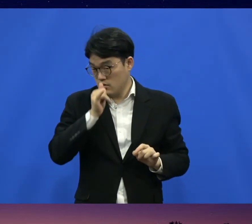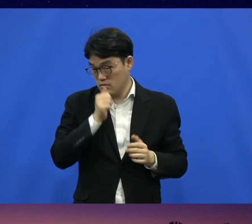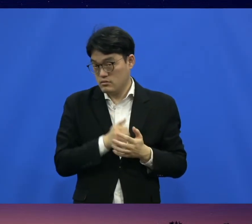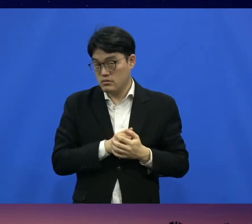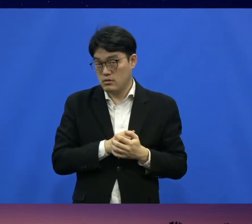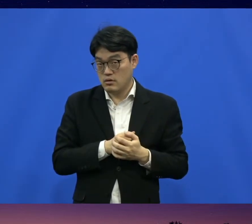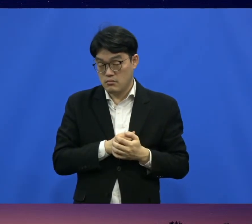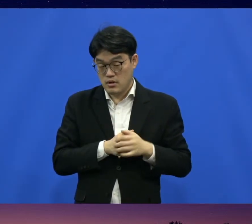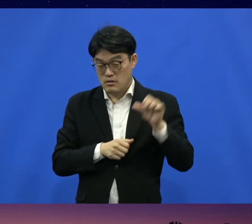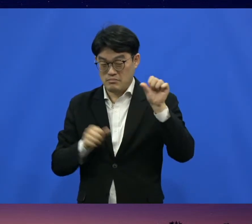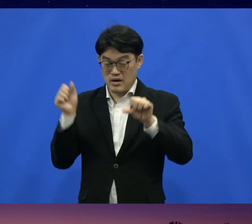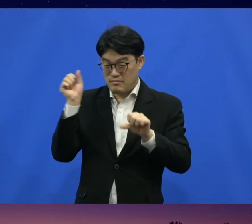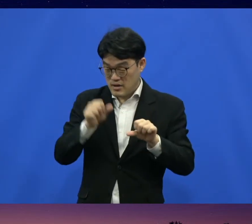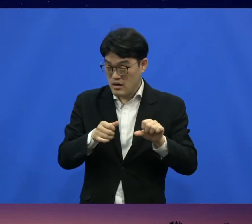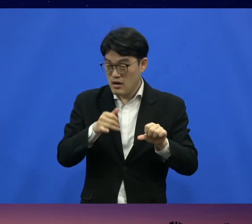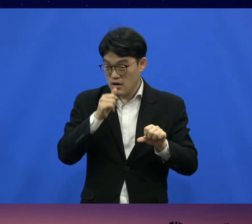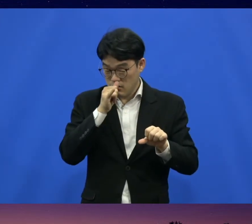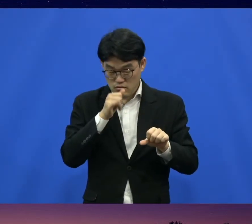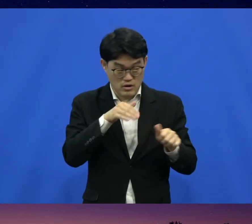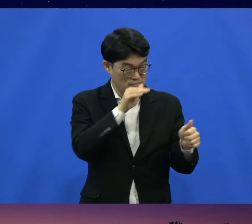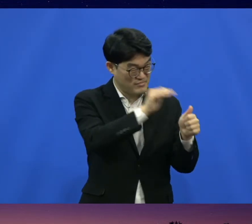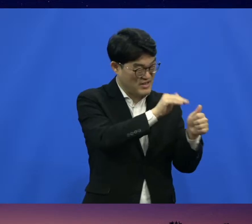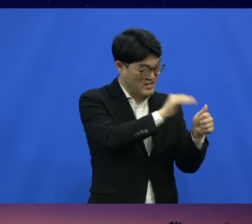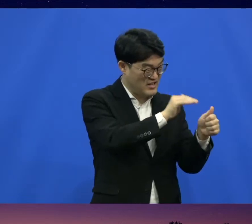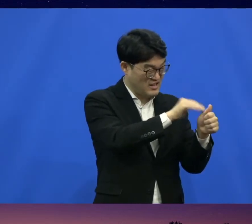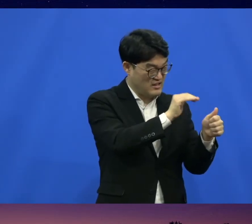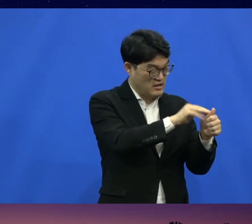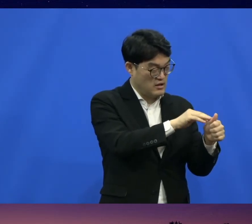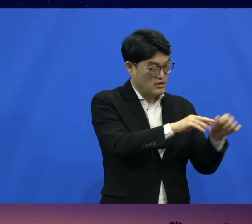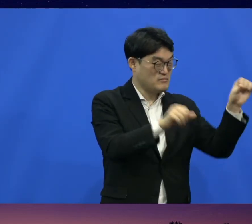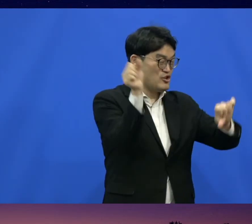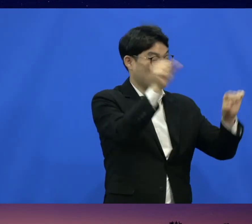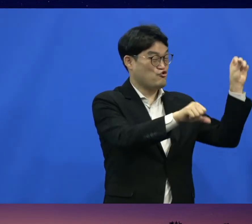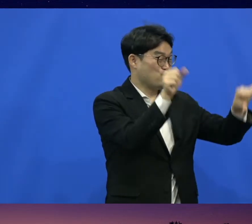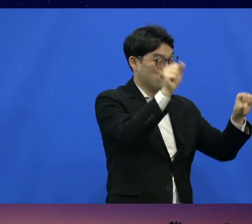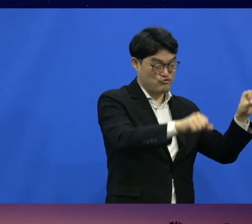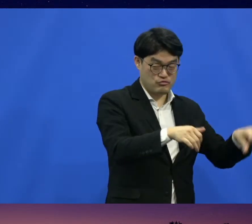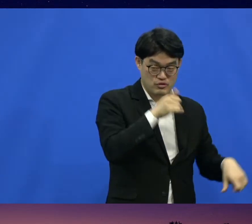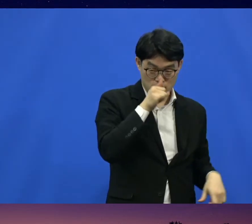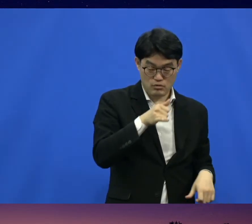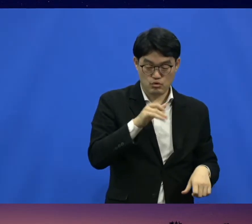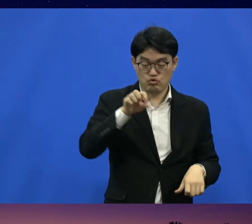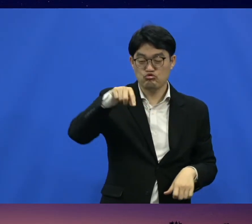재앙들이 막 임했잖아. 블레셋에도 임했지만 우사가 죽고, 그죠?